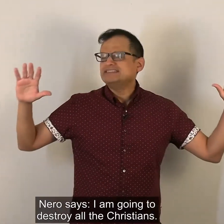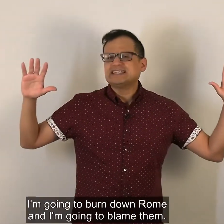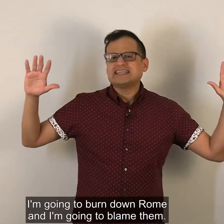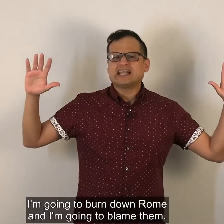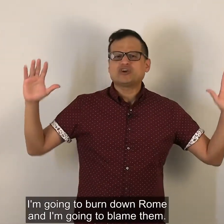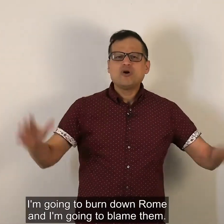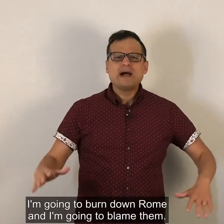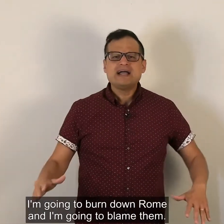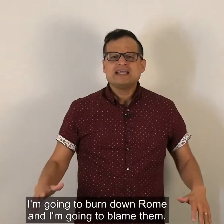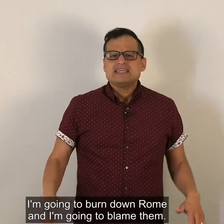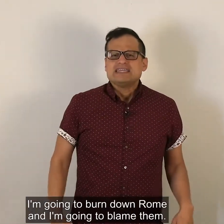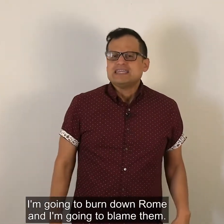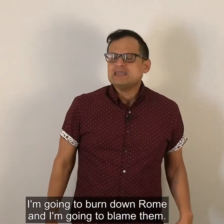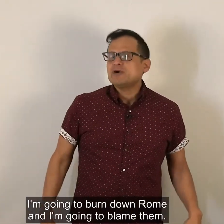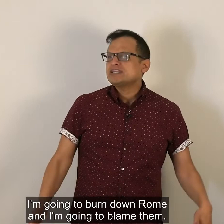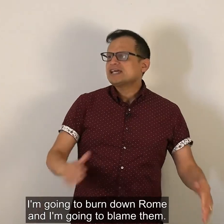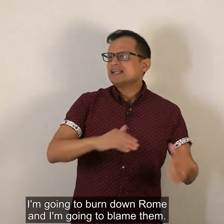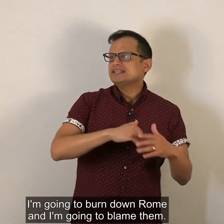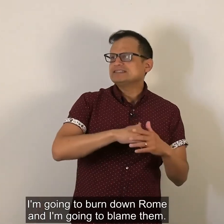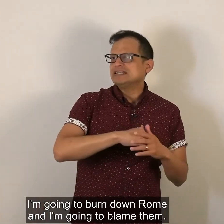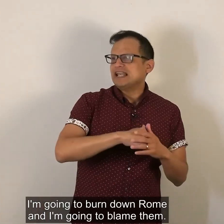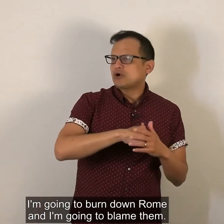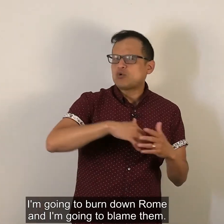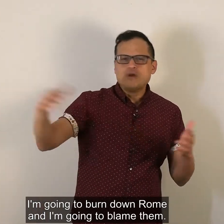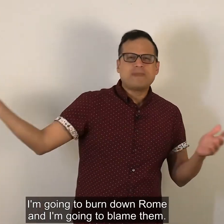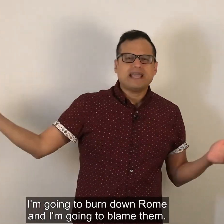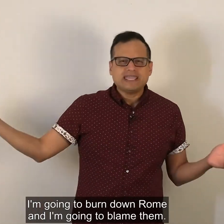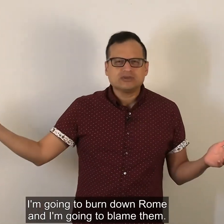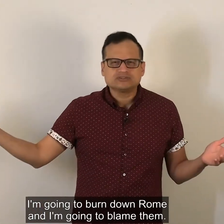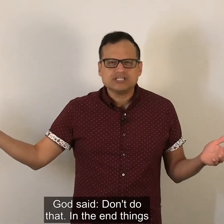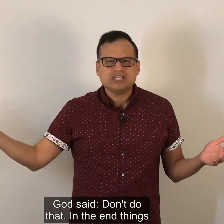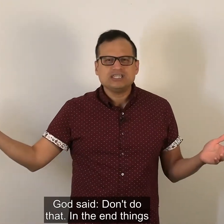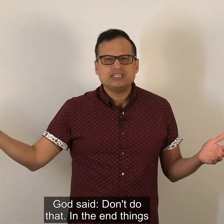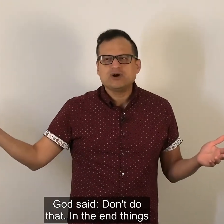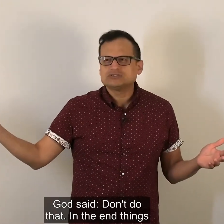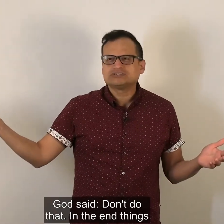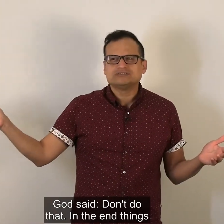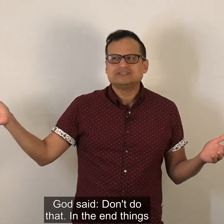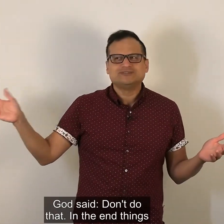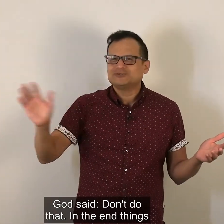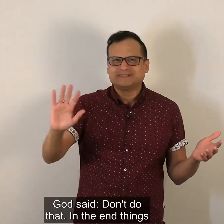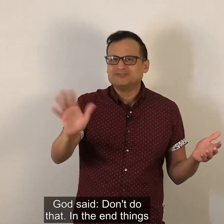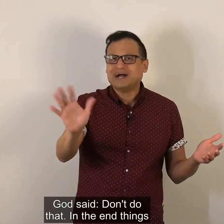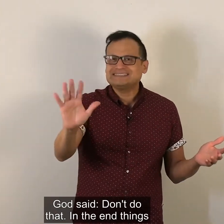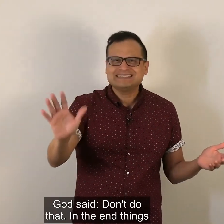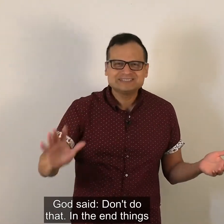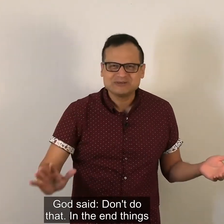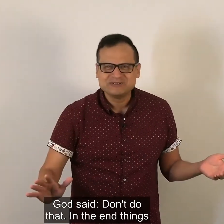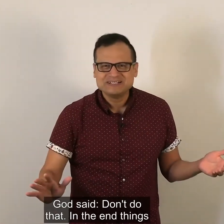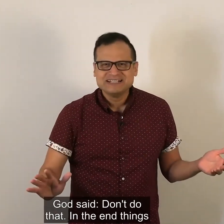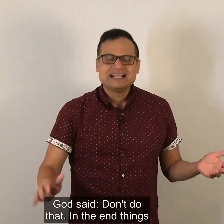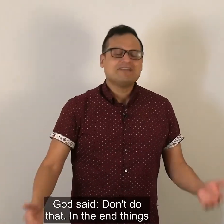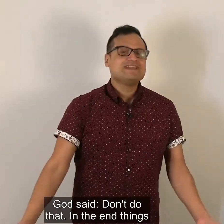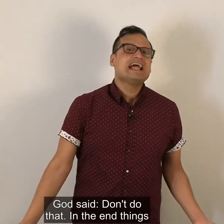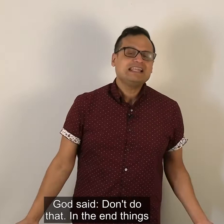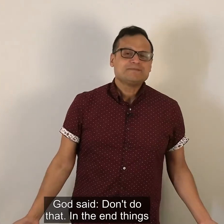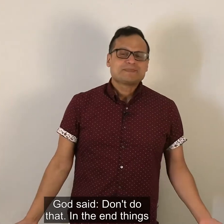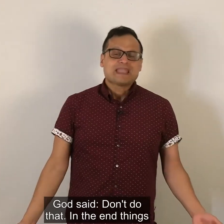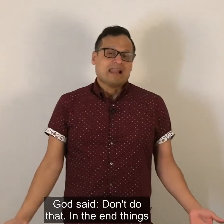incendiar Roma y voy a echarles la culpa a ellos. Y Dios, no, o sea, no hagas eso. Al final